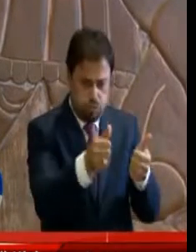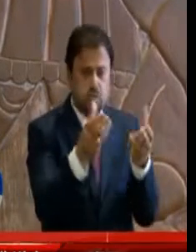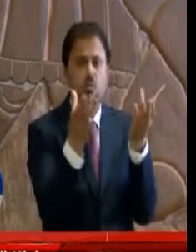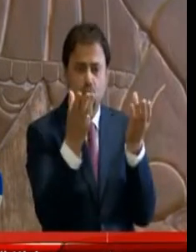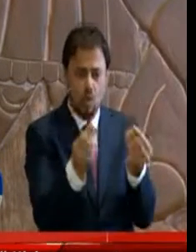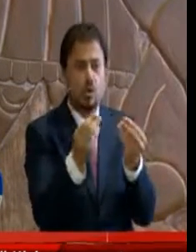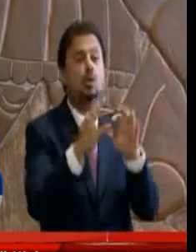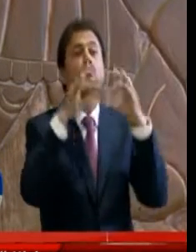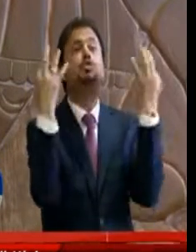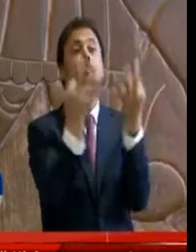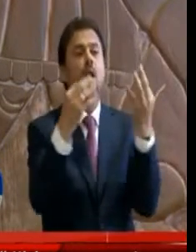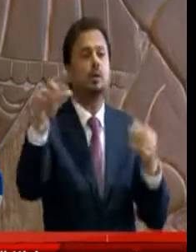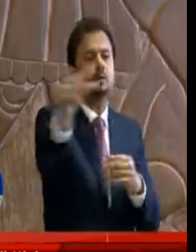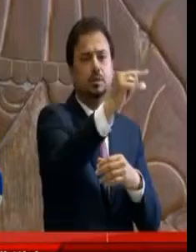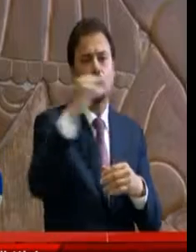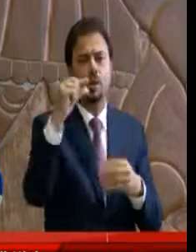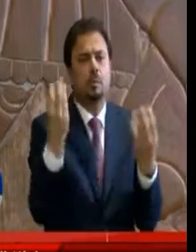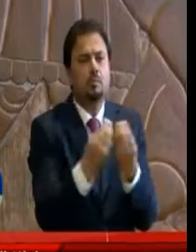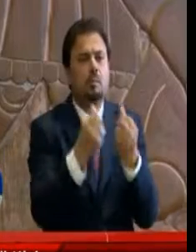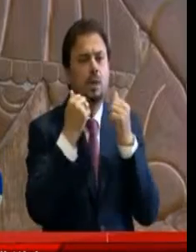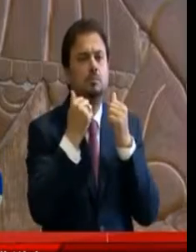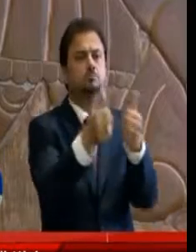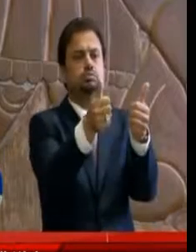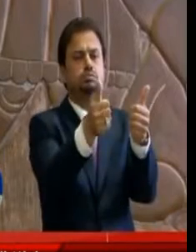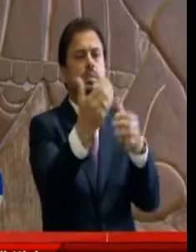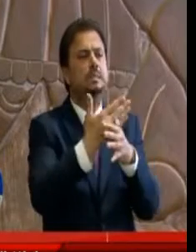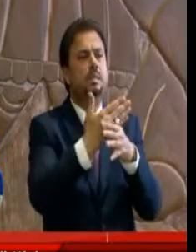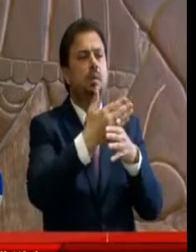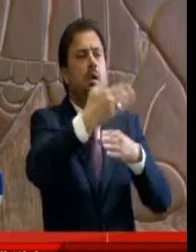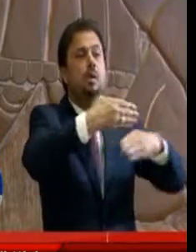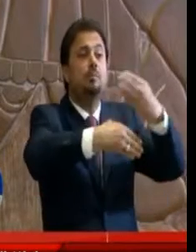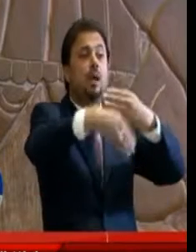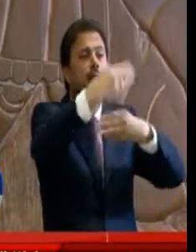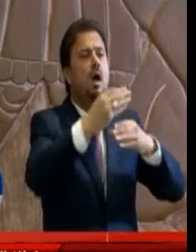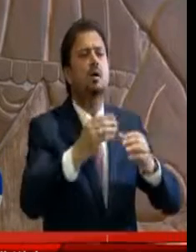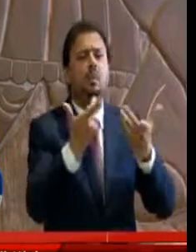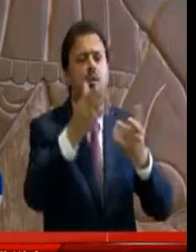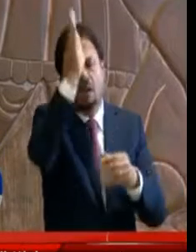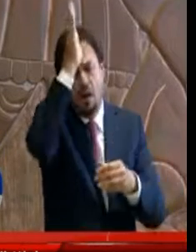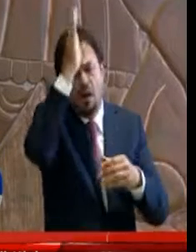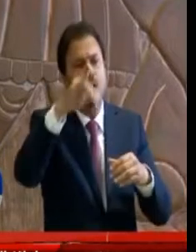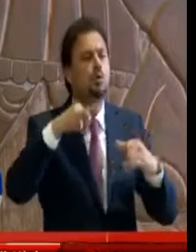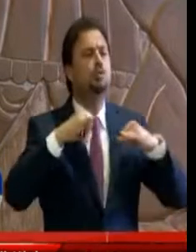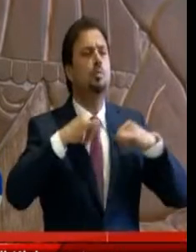وأن يكون المجتمع الدولي حاضر معنا في كل خطواتنا لبناء بلد ديمقراطي